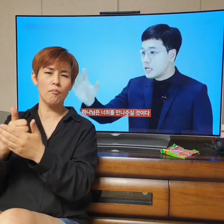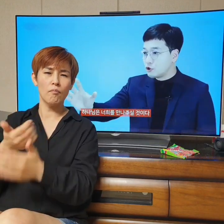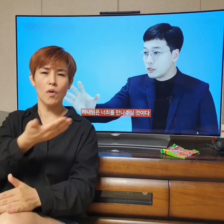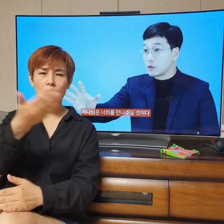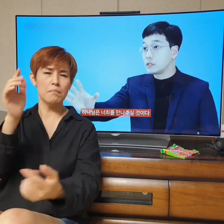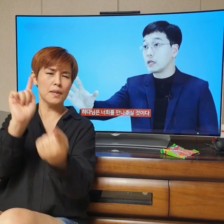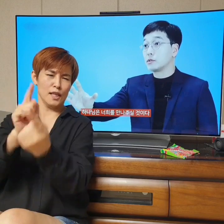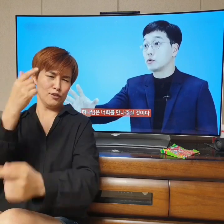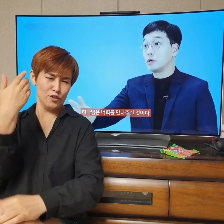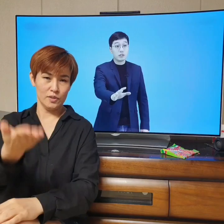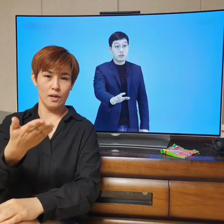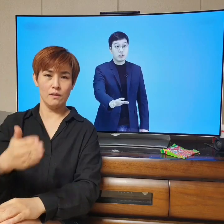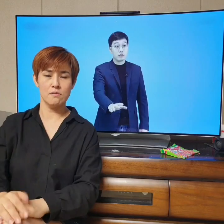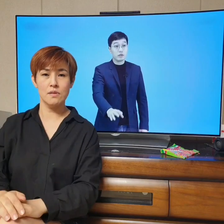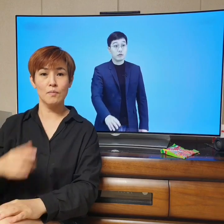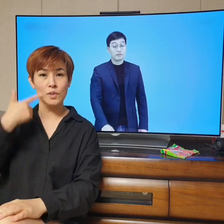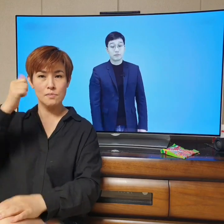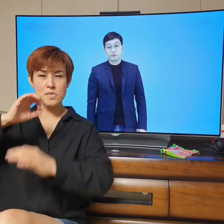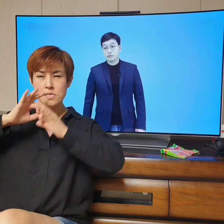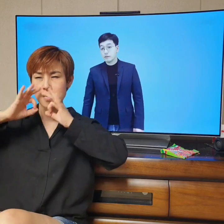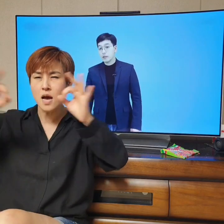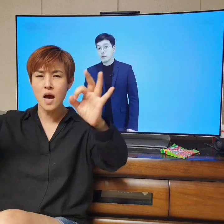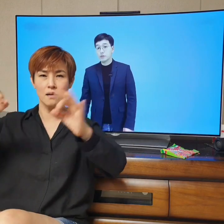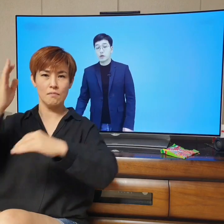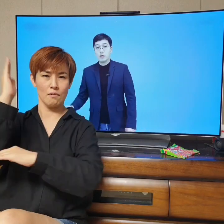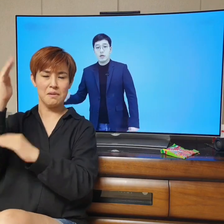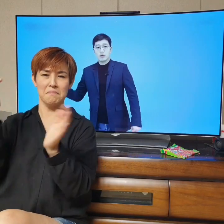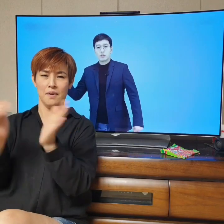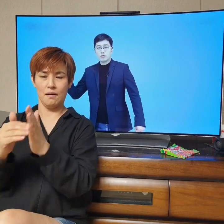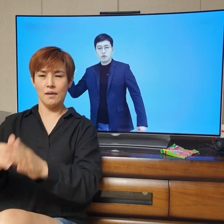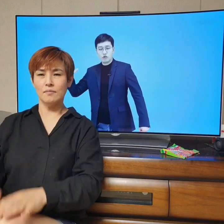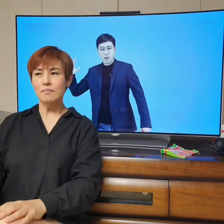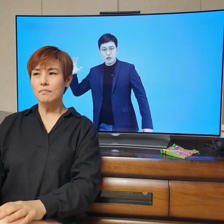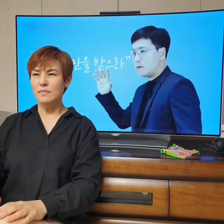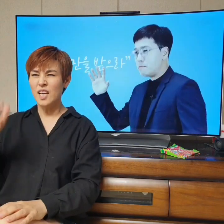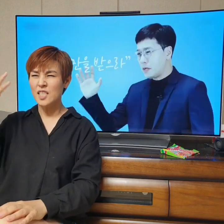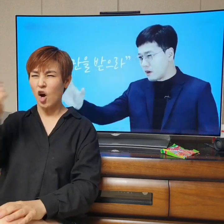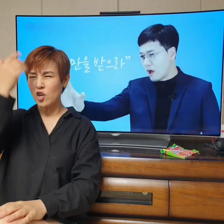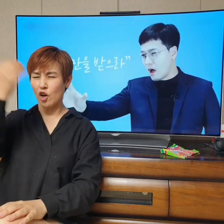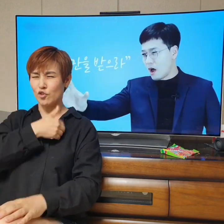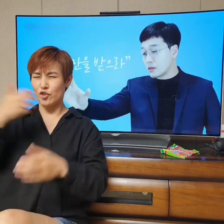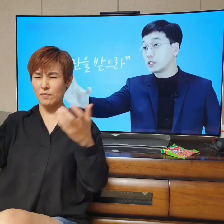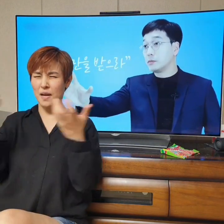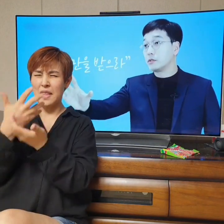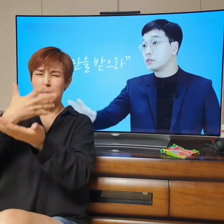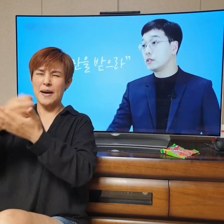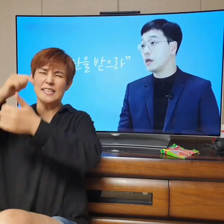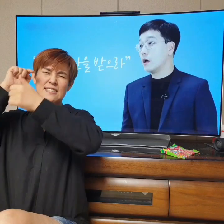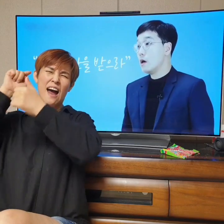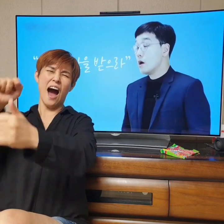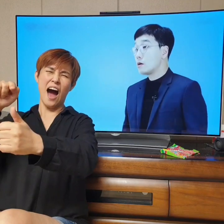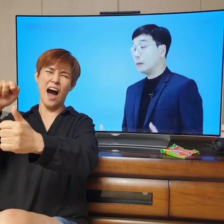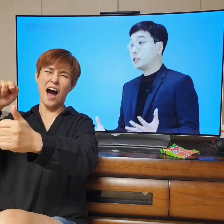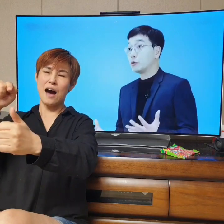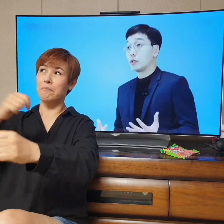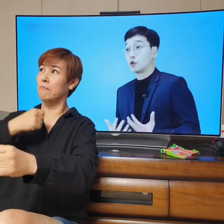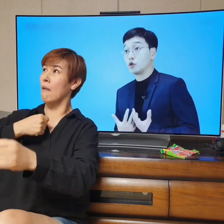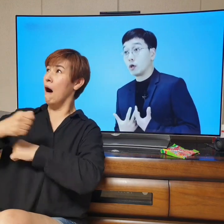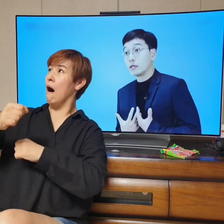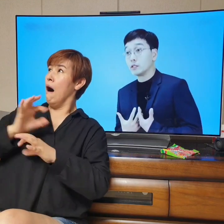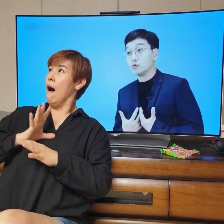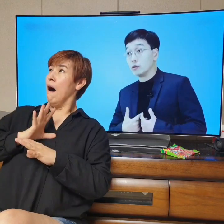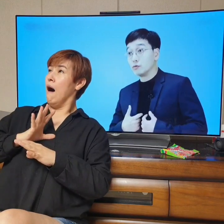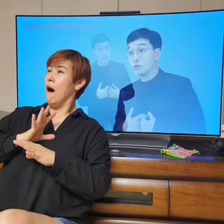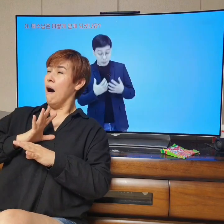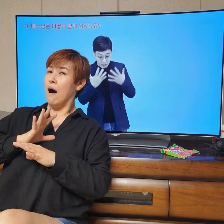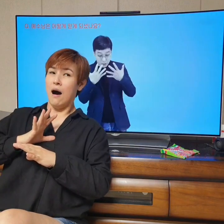너희를 만나 주실 것이다. 이렇게 소리를 지르시는 거예요. 그러면서 성령 충만을 받아라 다시 한번 이러시는데 깜짝 놀라서